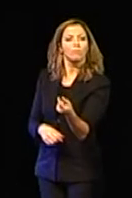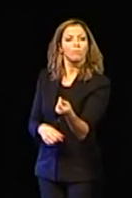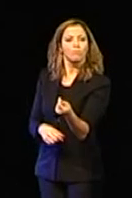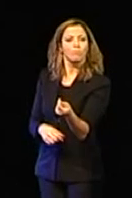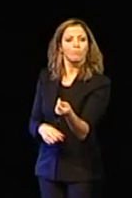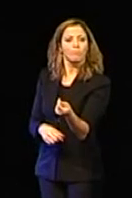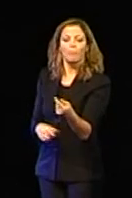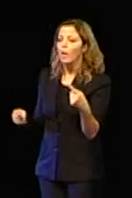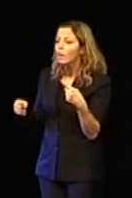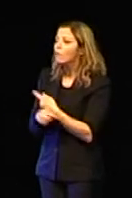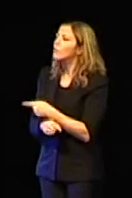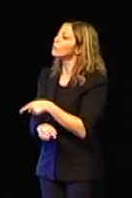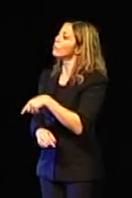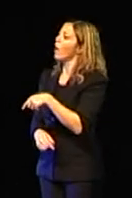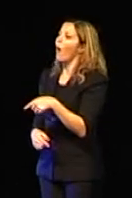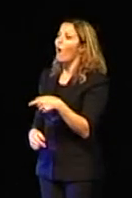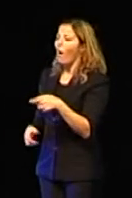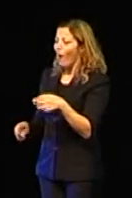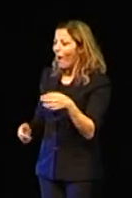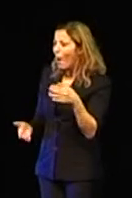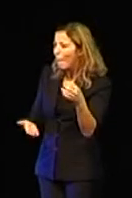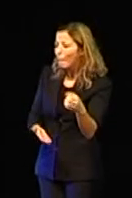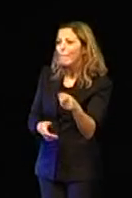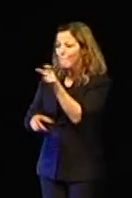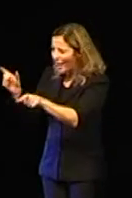mai al servizio del bene comune e delle persone